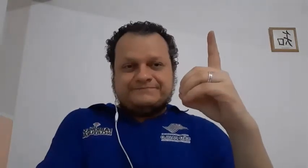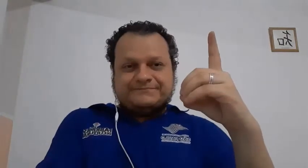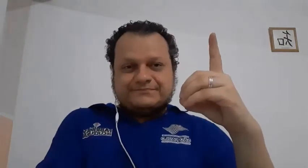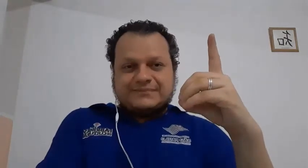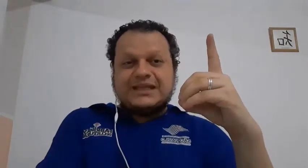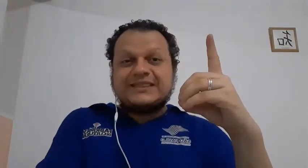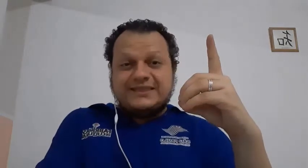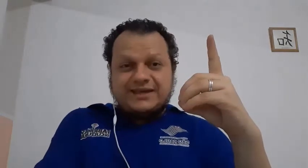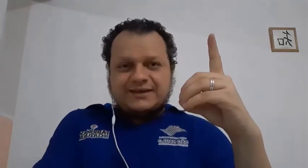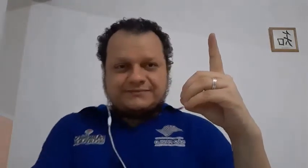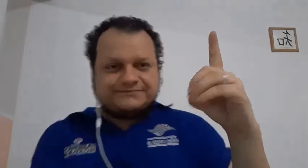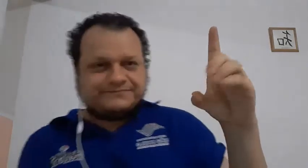D.